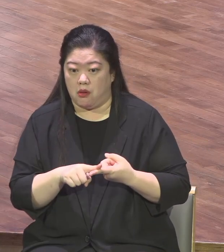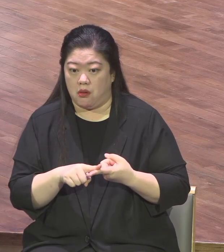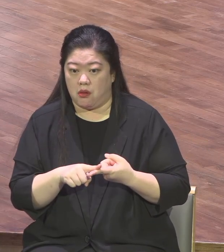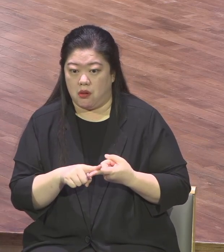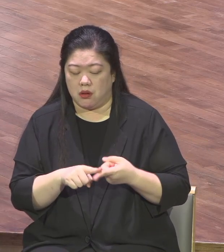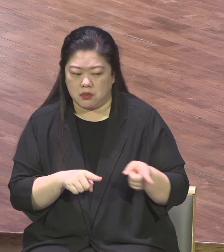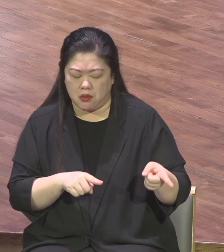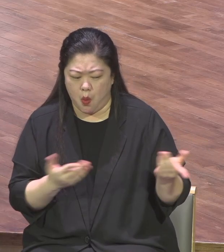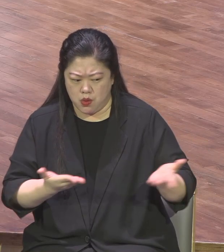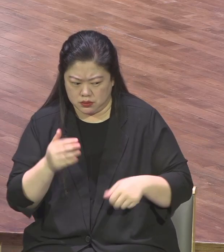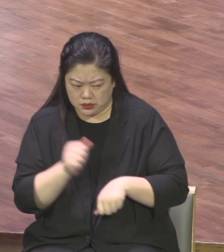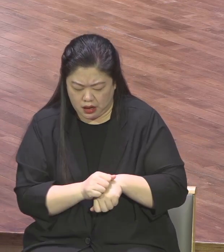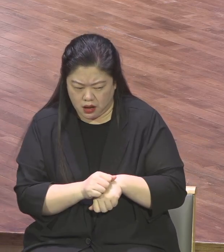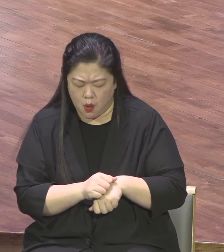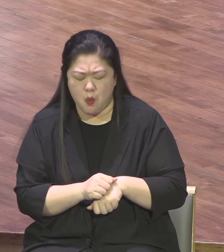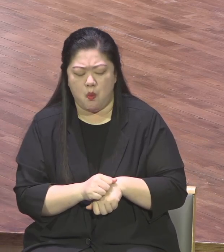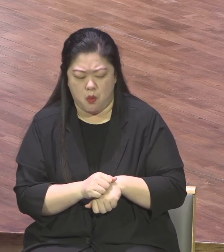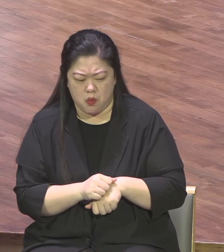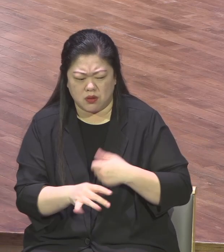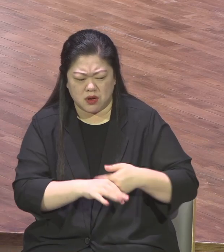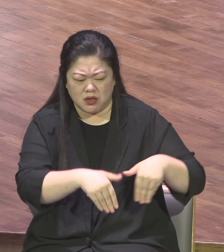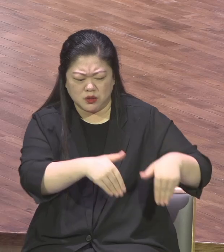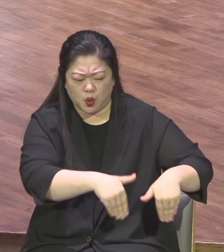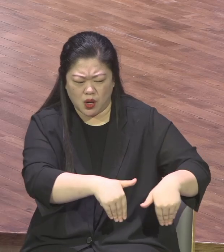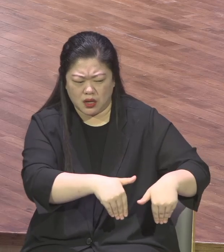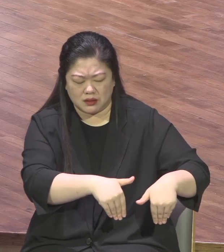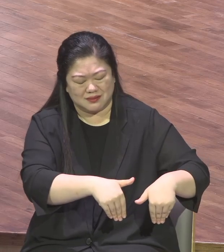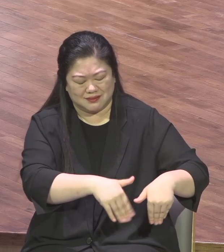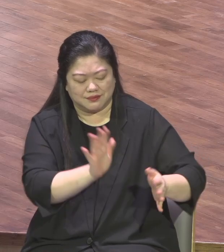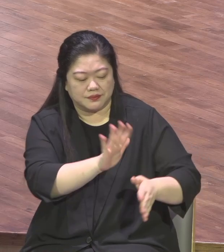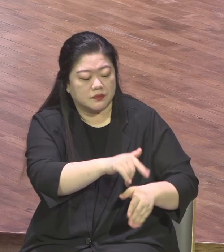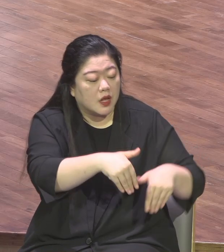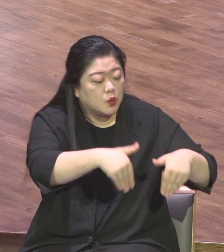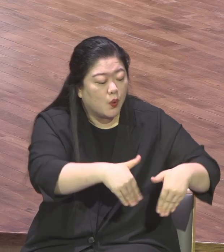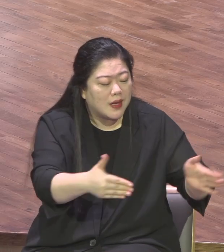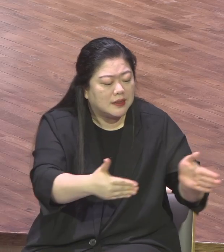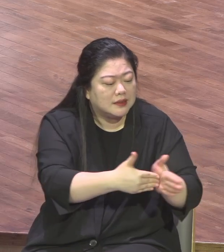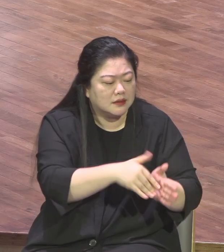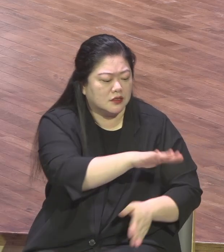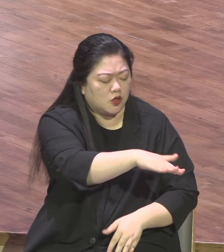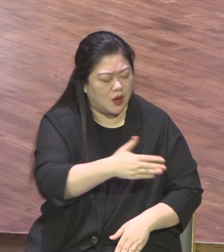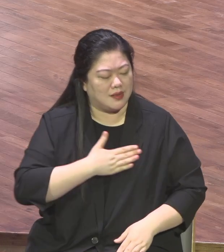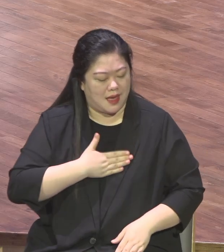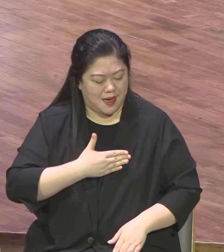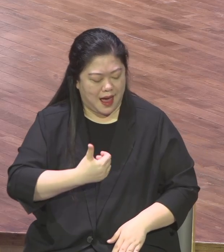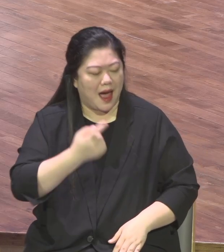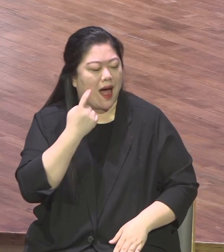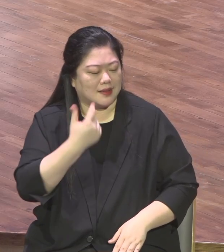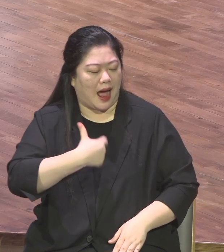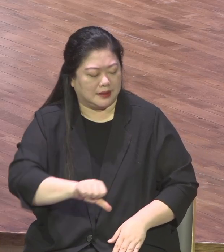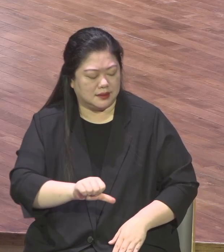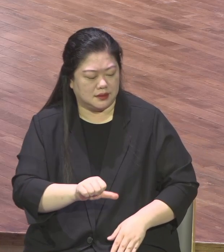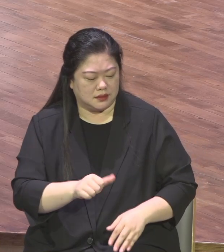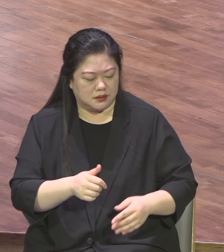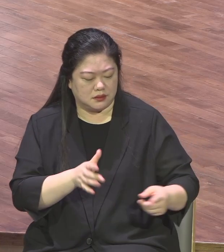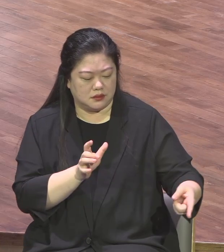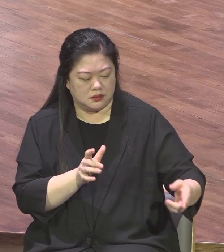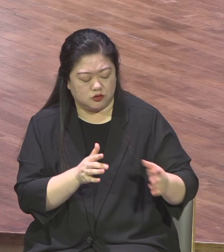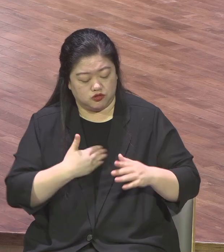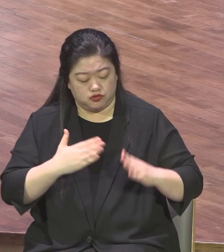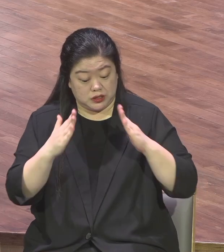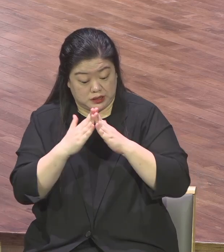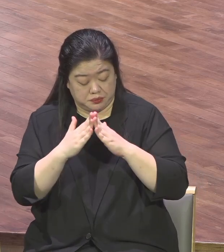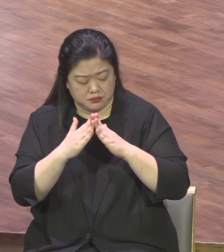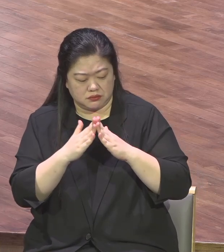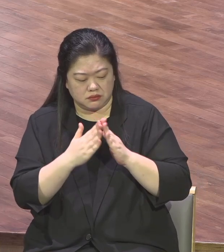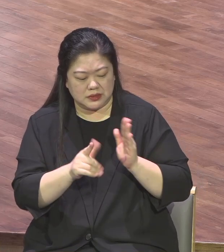인정을 받아가지고 양자가 됩니다. 아예 법적으로 너는 종하지 마. 내 자식을 해. 내